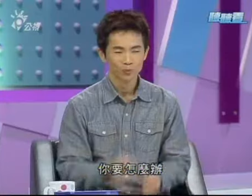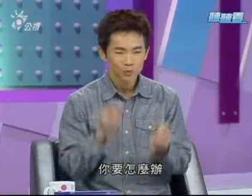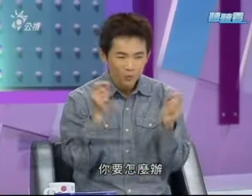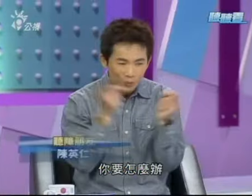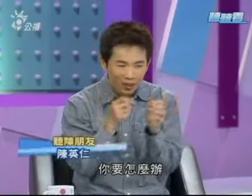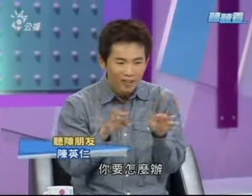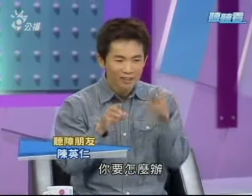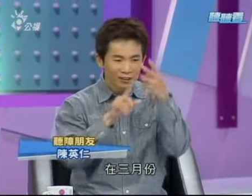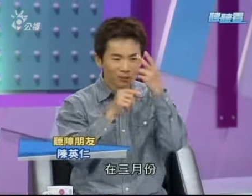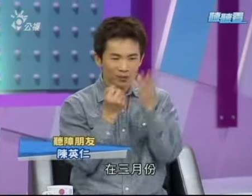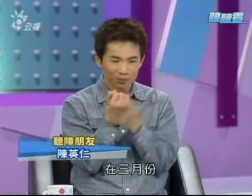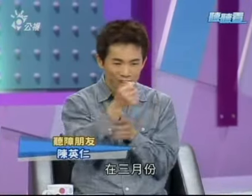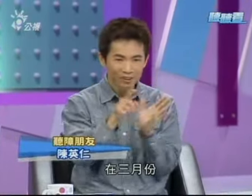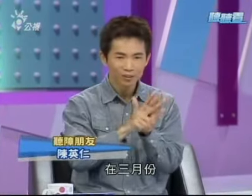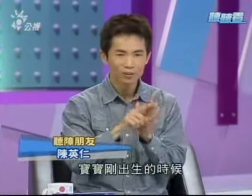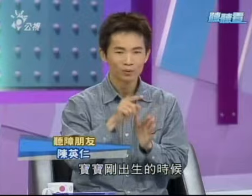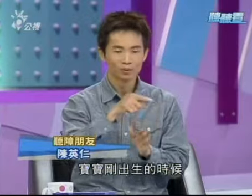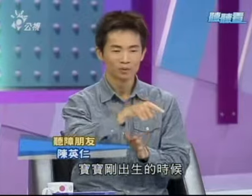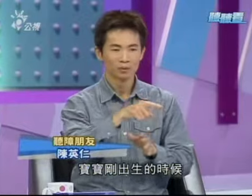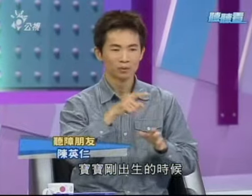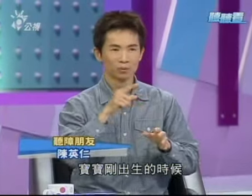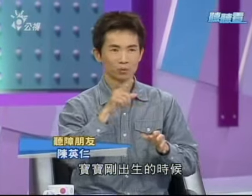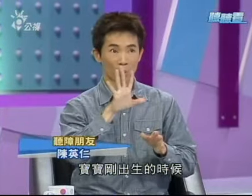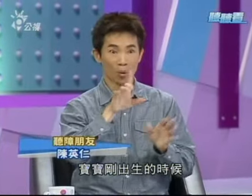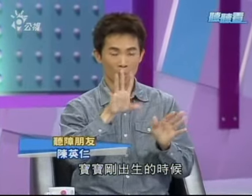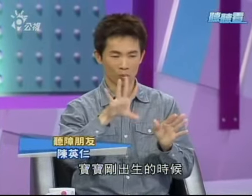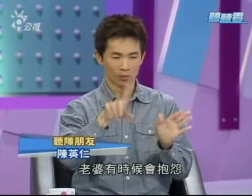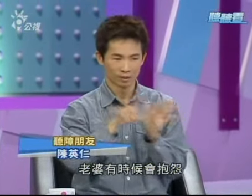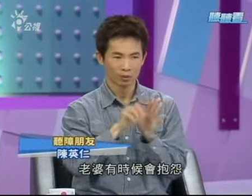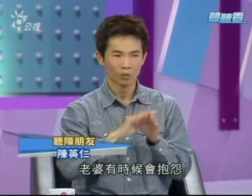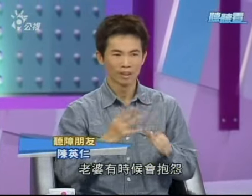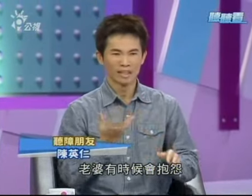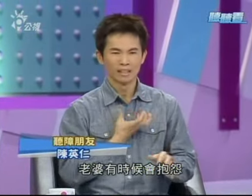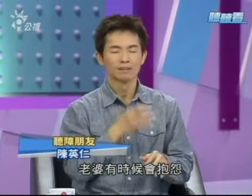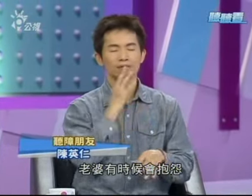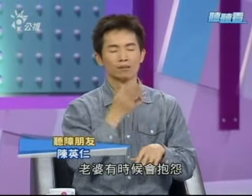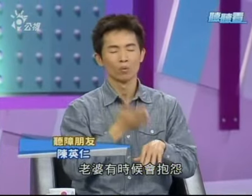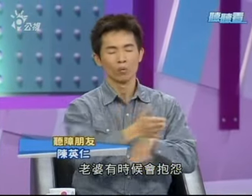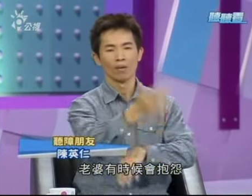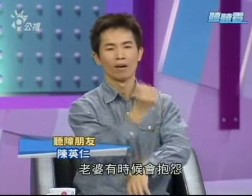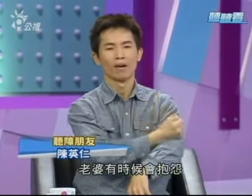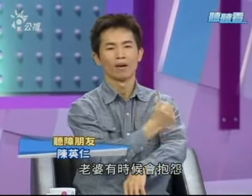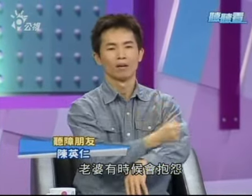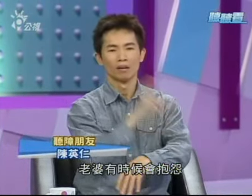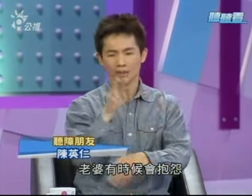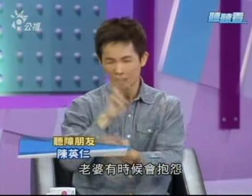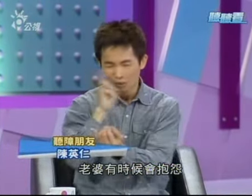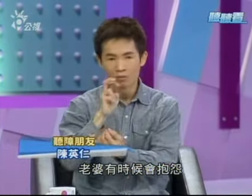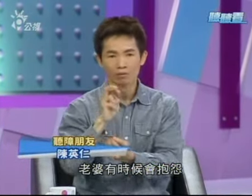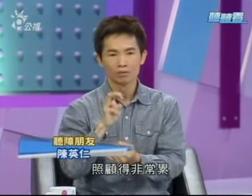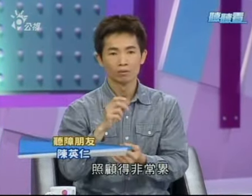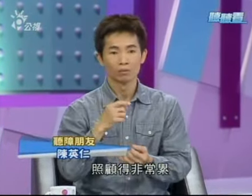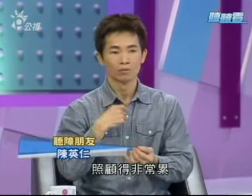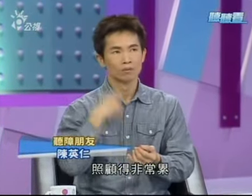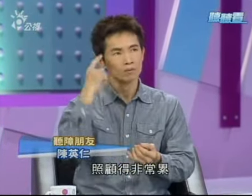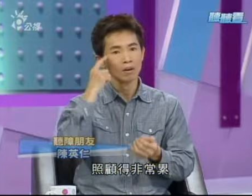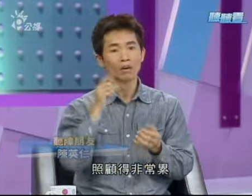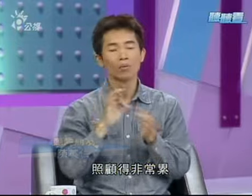怎么办在三月份啊宝宝刚出生的时候呢老婆有时候会抱怨照顾的非常累